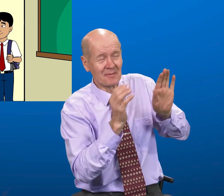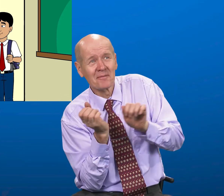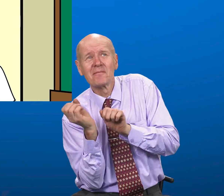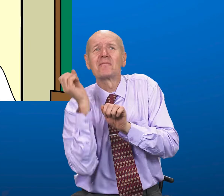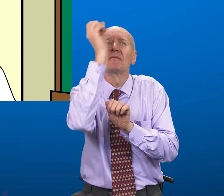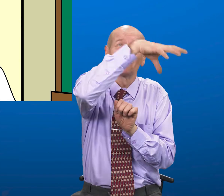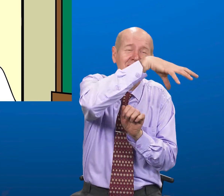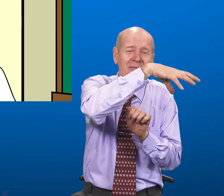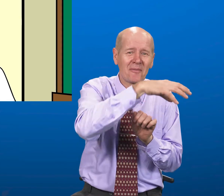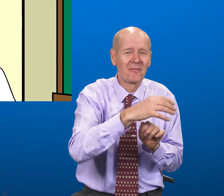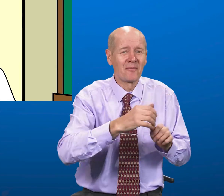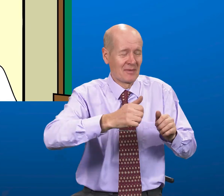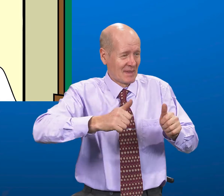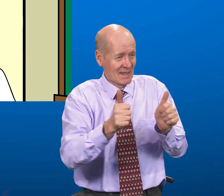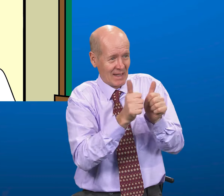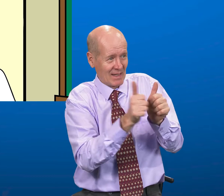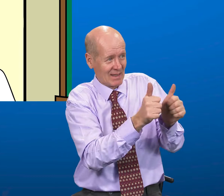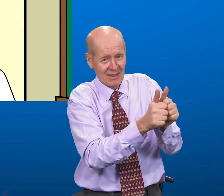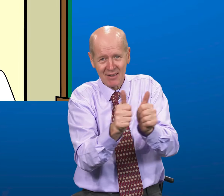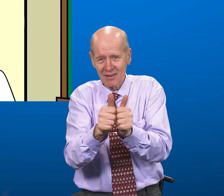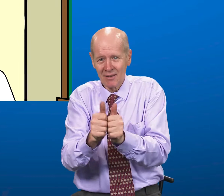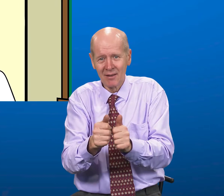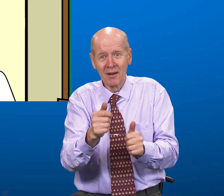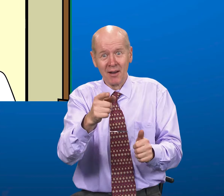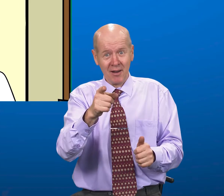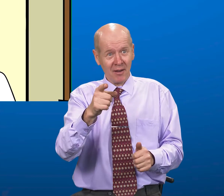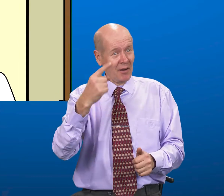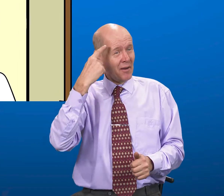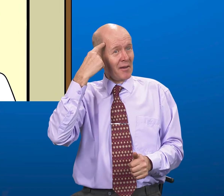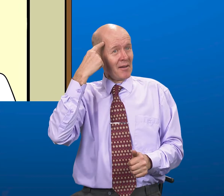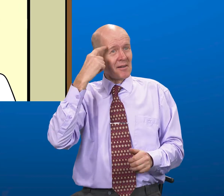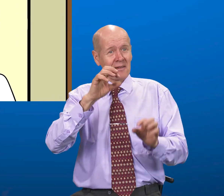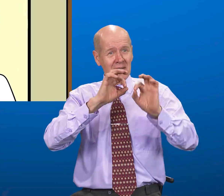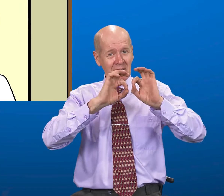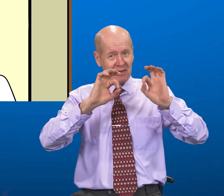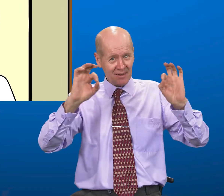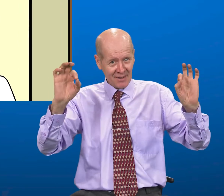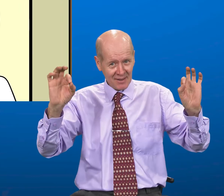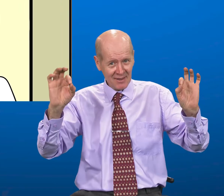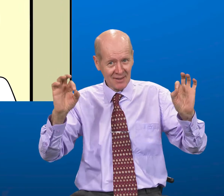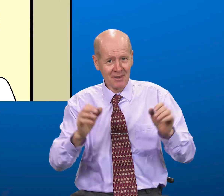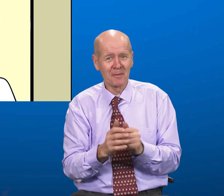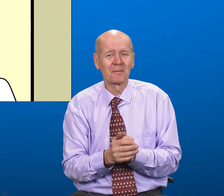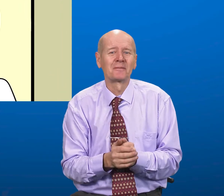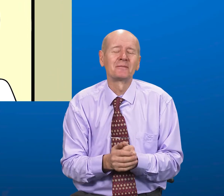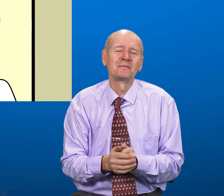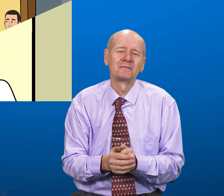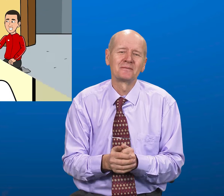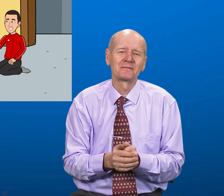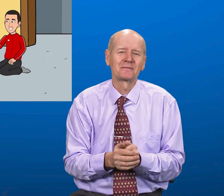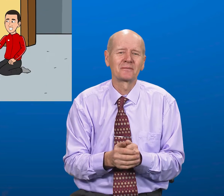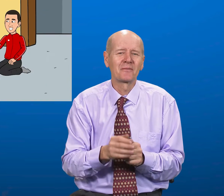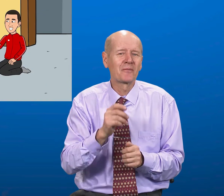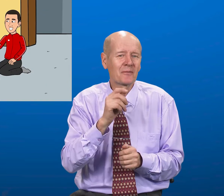их через заборы», — сказал он. Камиль взволнованно улыбнулся. Он подумал, что это отличная идея, и захотел помочь, хотя у него не